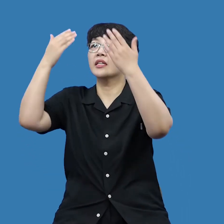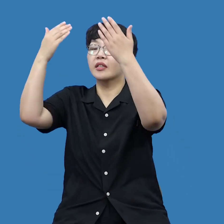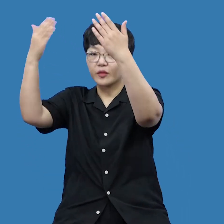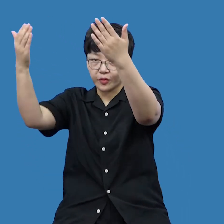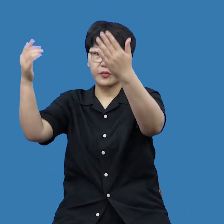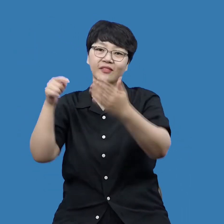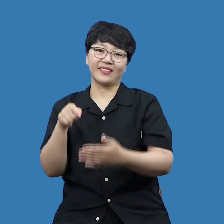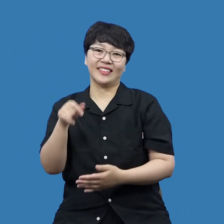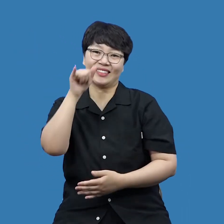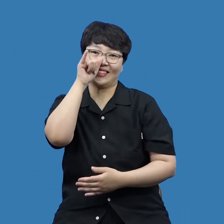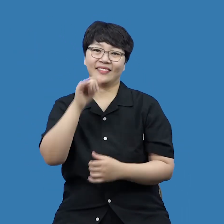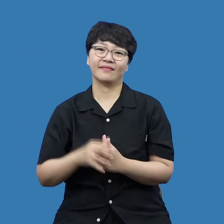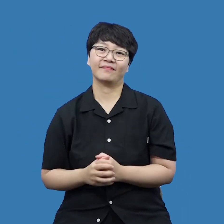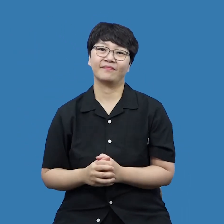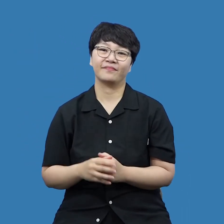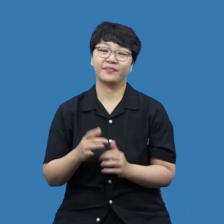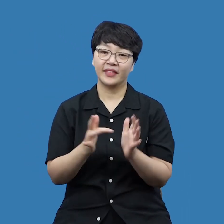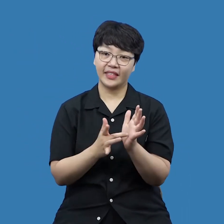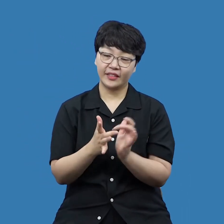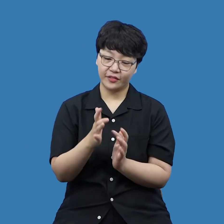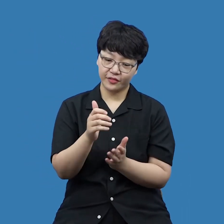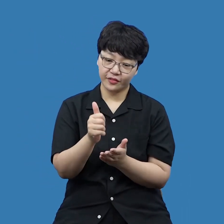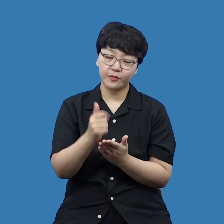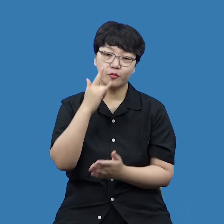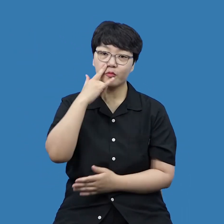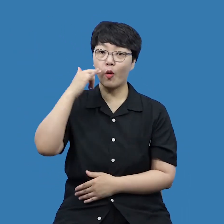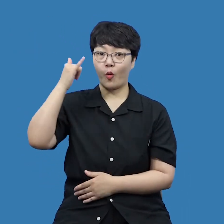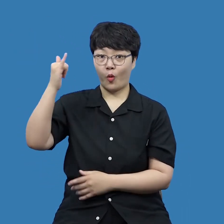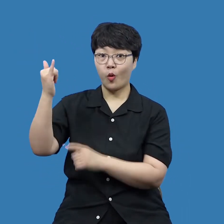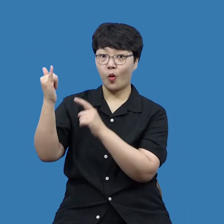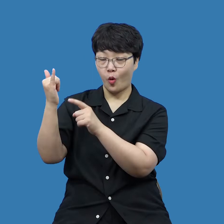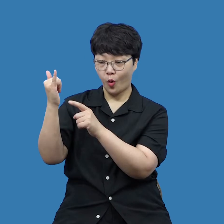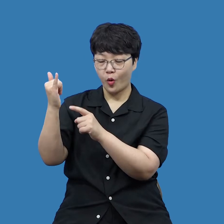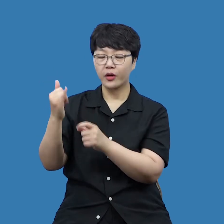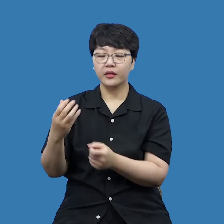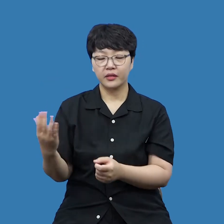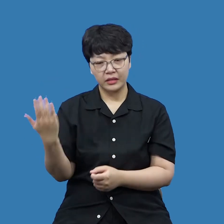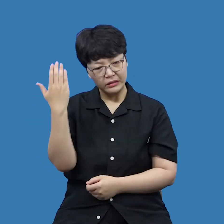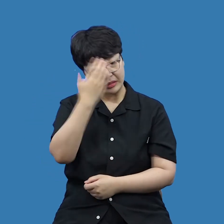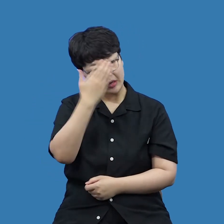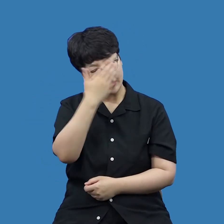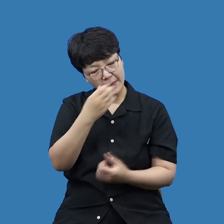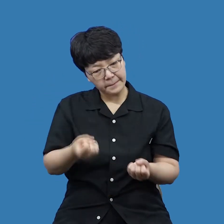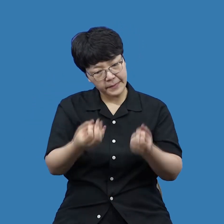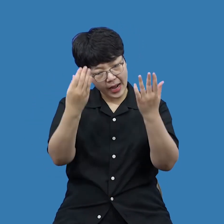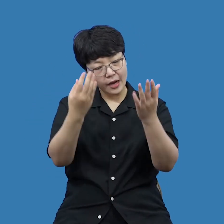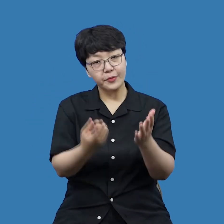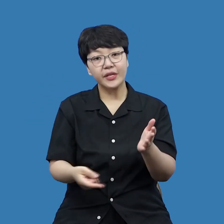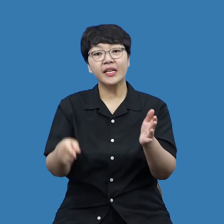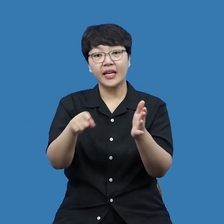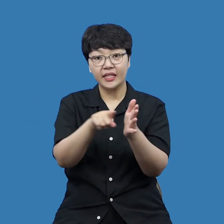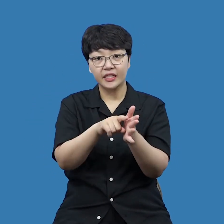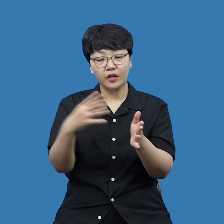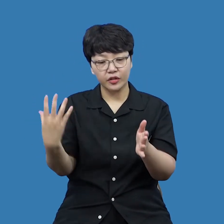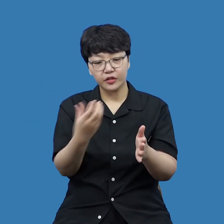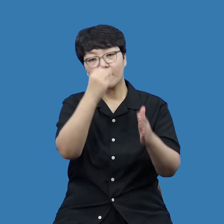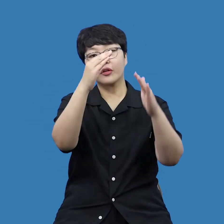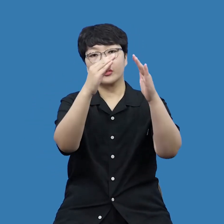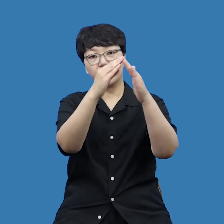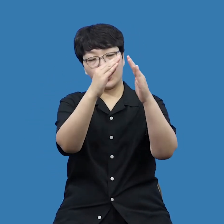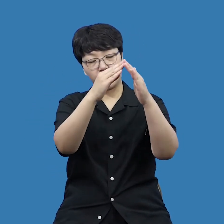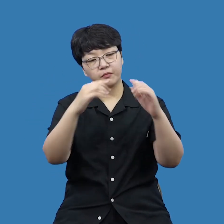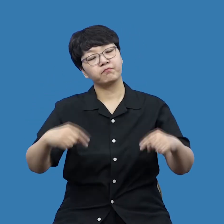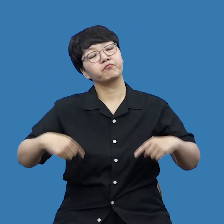그런데 요셉과 마리아가 이 정결 의식을 위해서 예루살렘 성전에 들어가는 그 순간